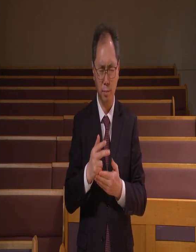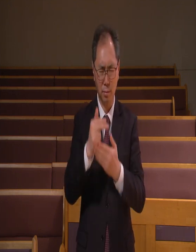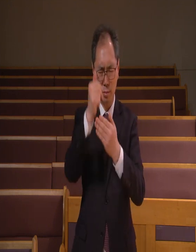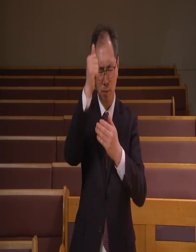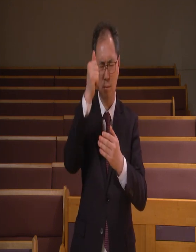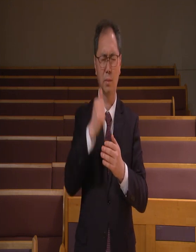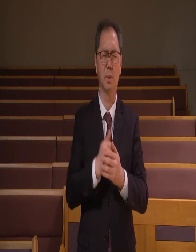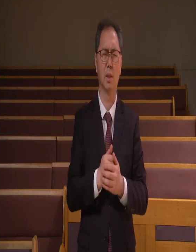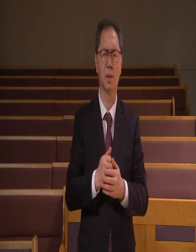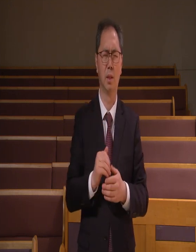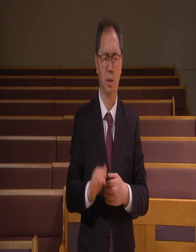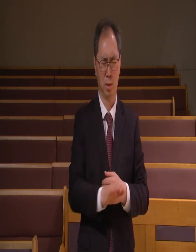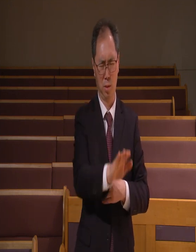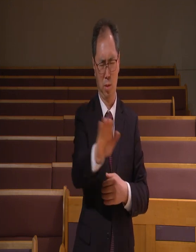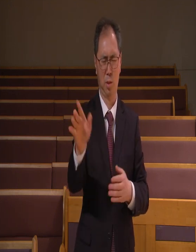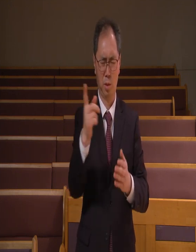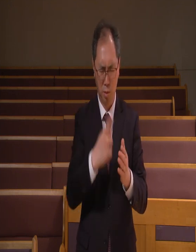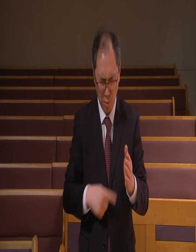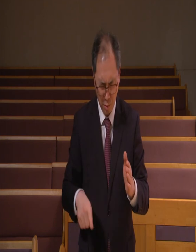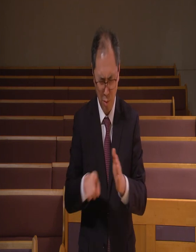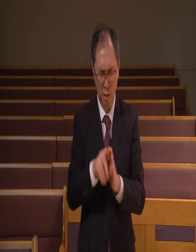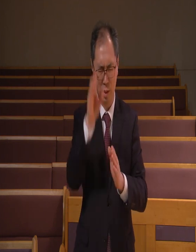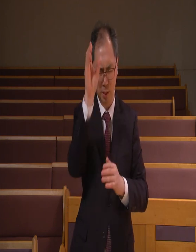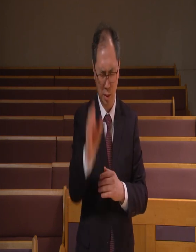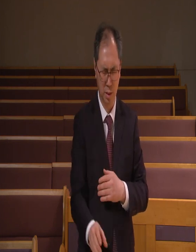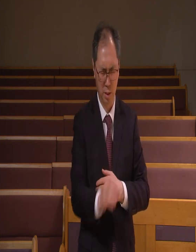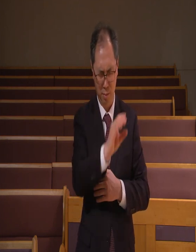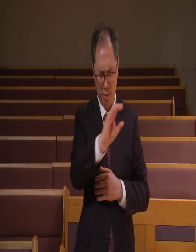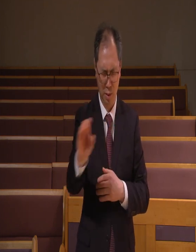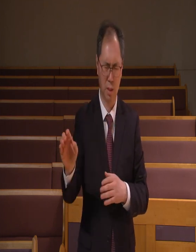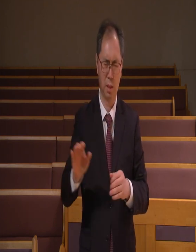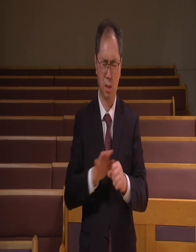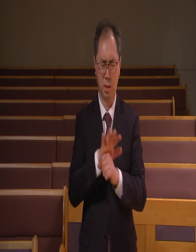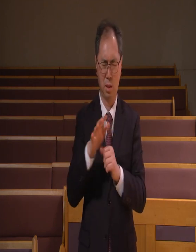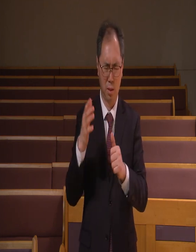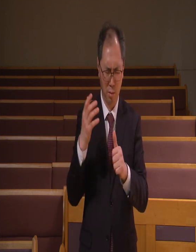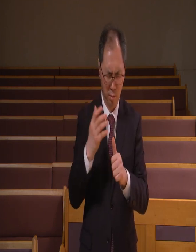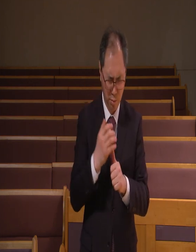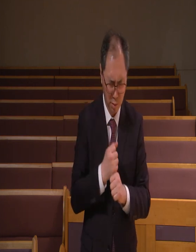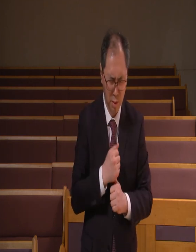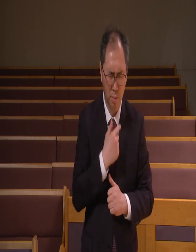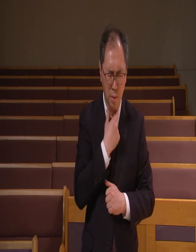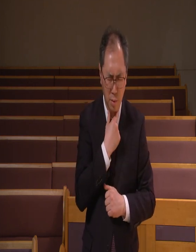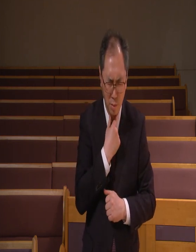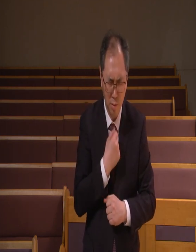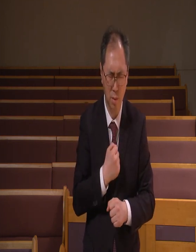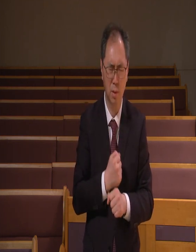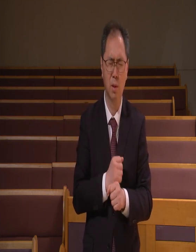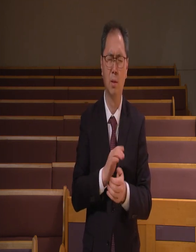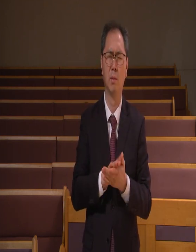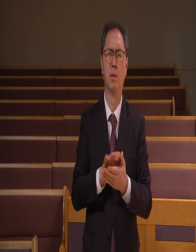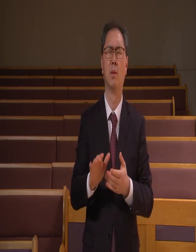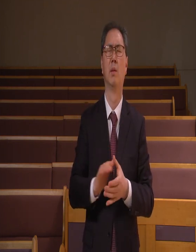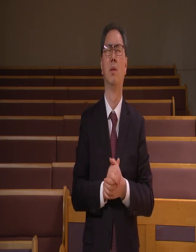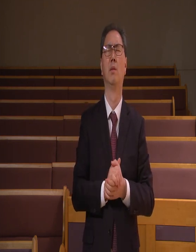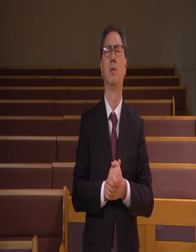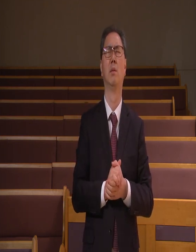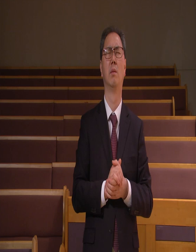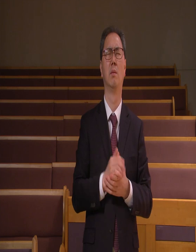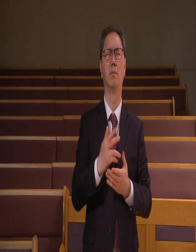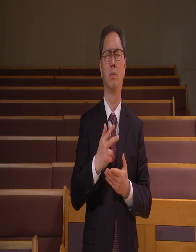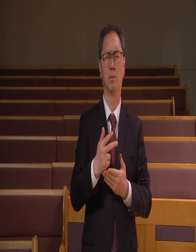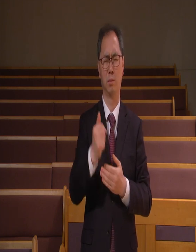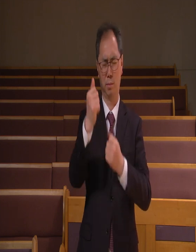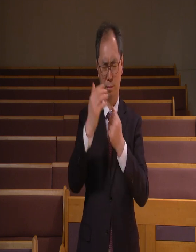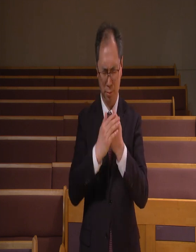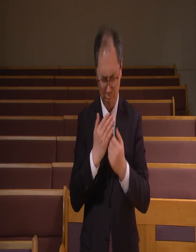주님께서 말씀하셨을 때 우리는 주님의 그 십자가를 다시 한번 붙들게 되었습니다. 그런데 하나님 아버지, 세상의 많은